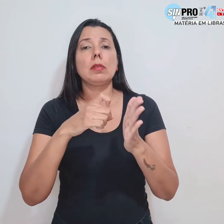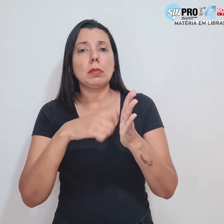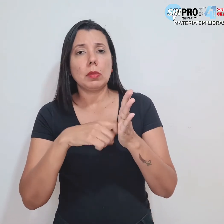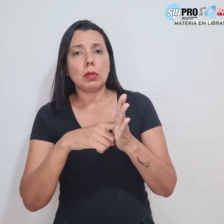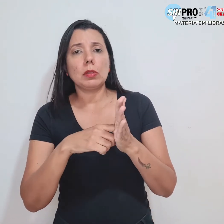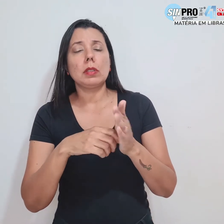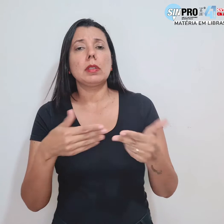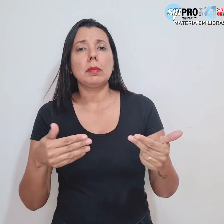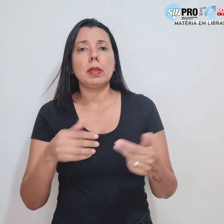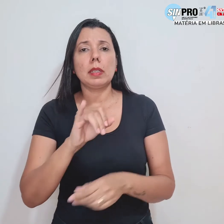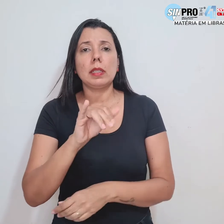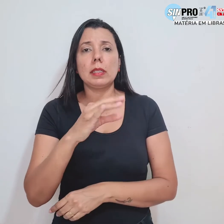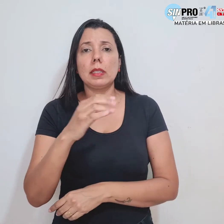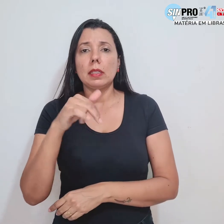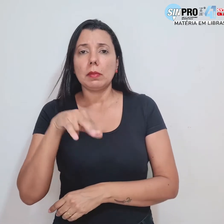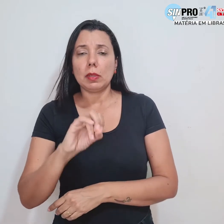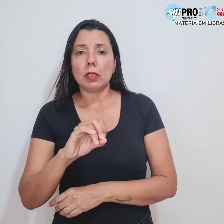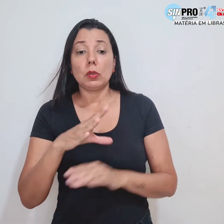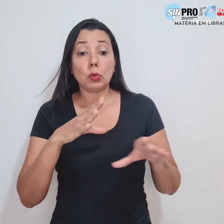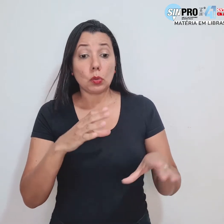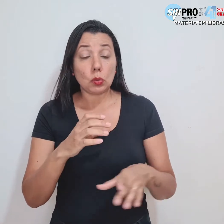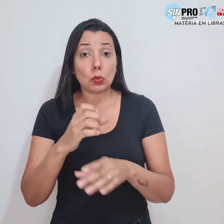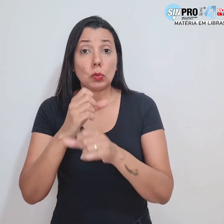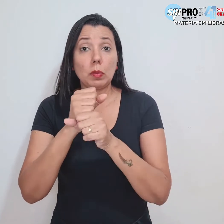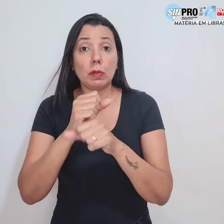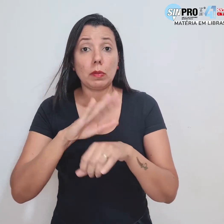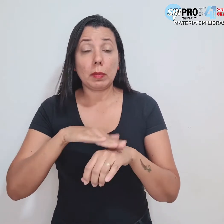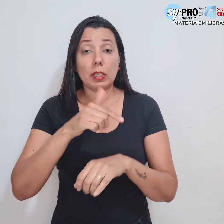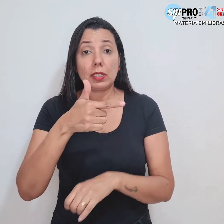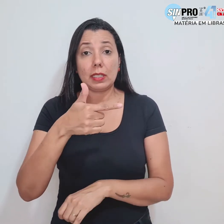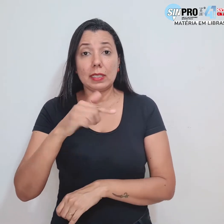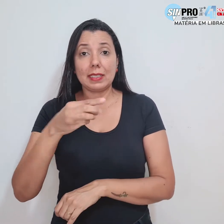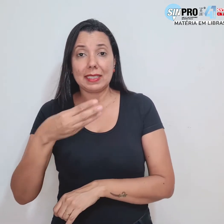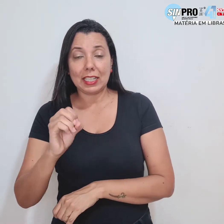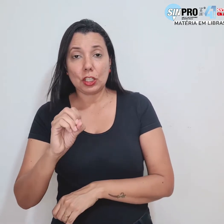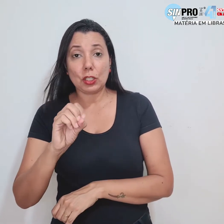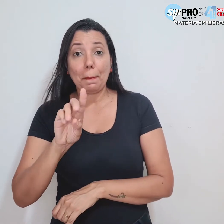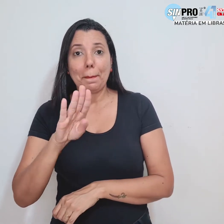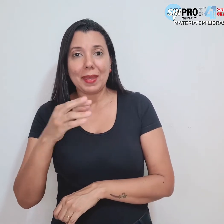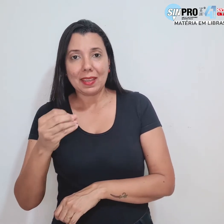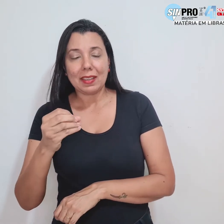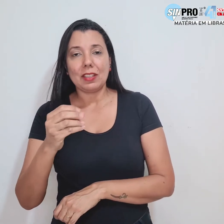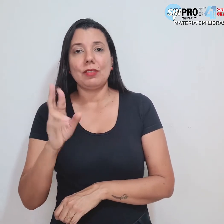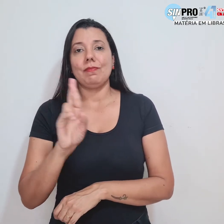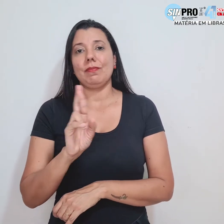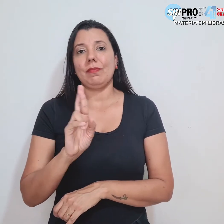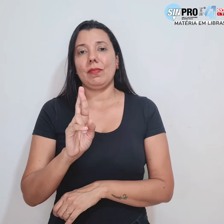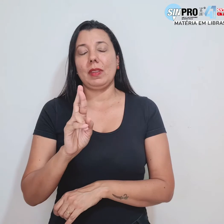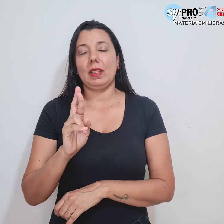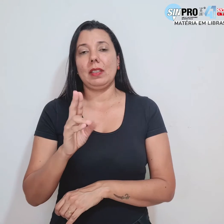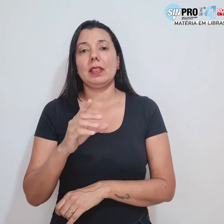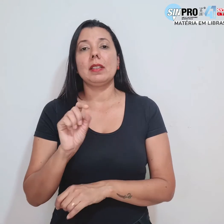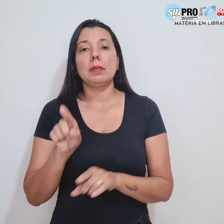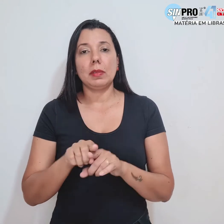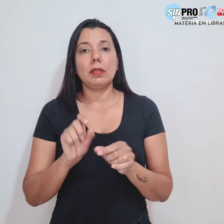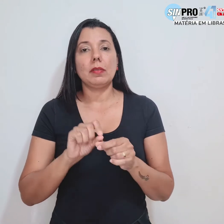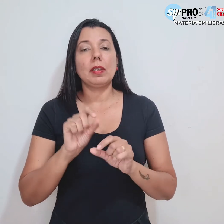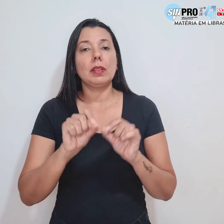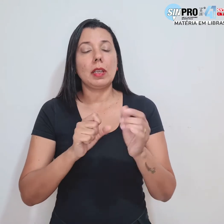débitos referentes ao ICMS somavam uma dívida de mais de 307 bilhões de reais. O levantamento foi feito